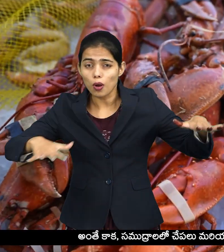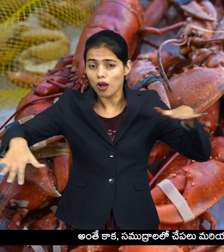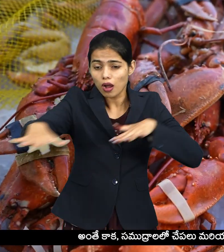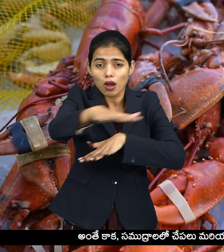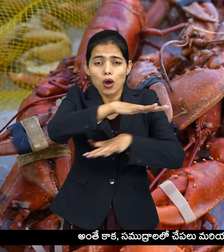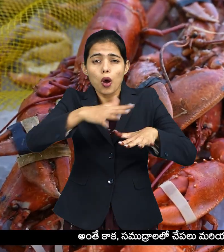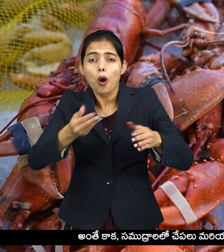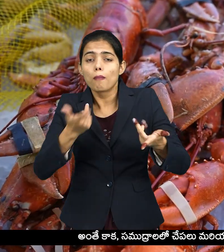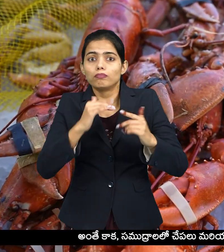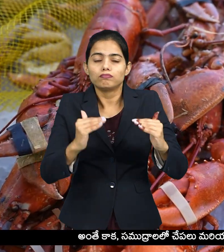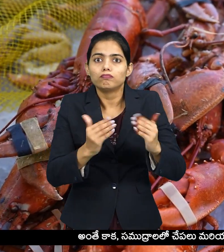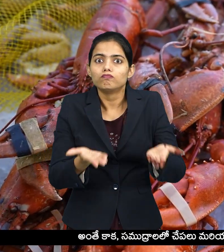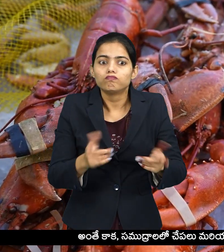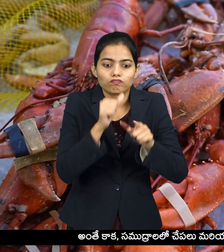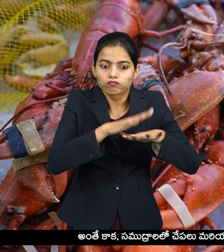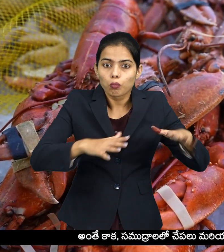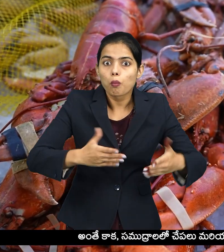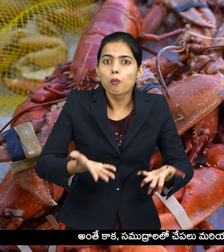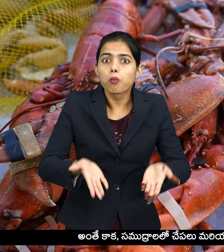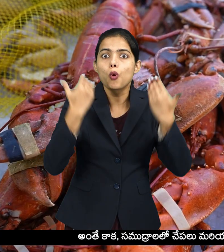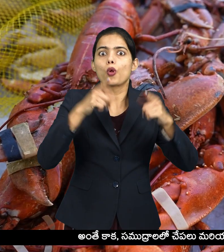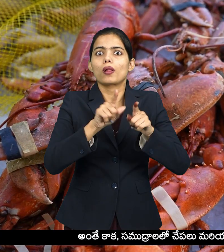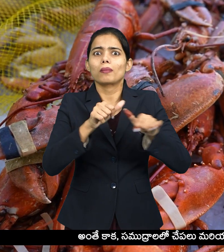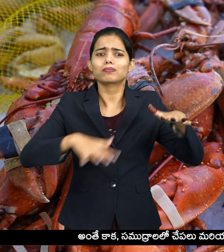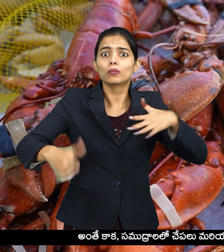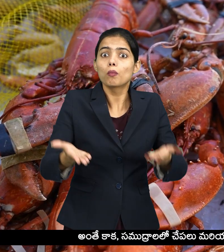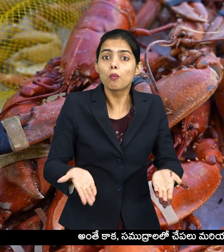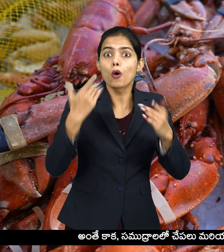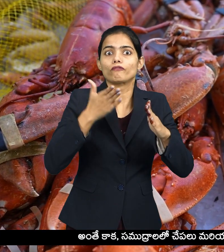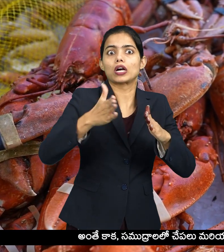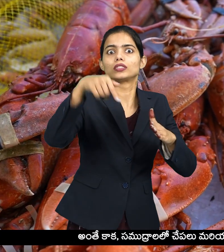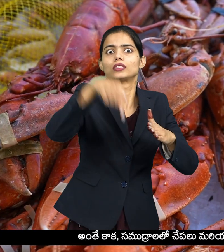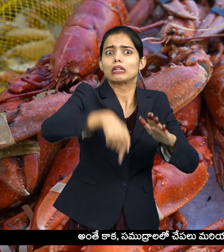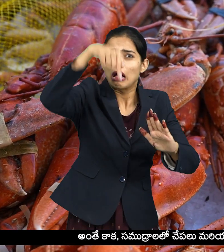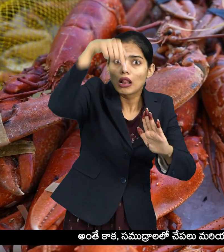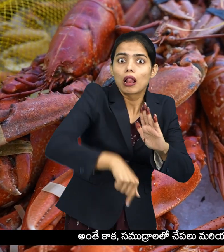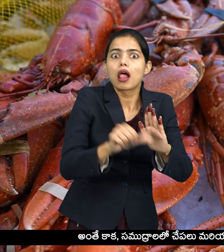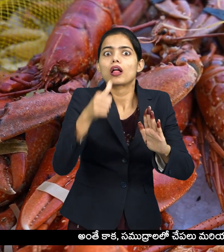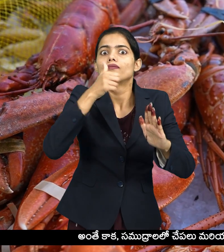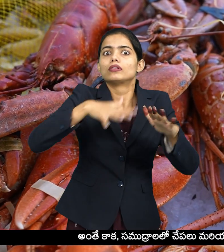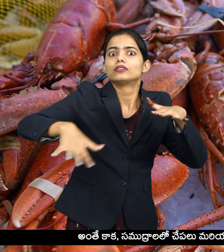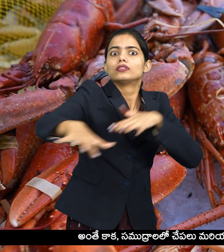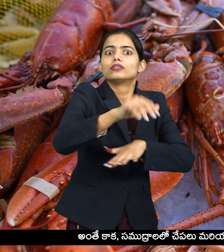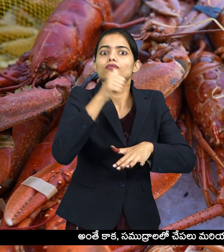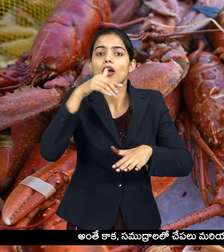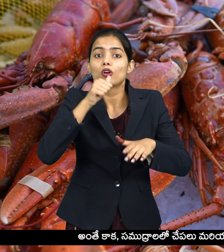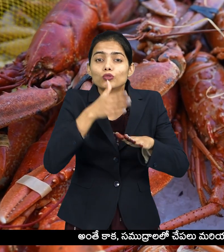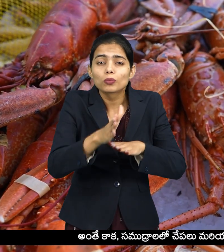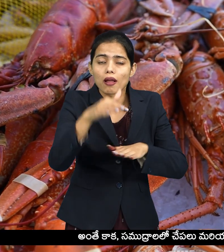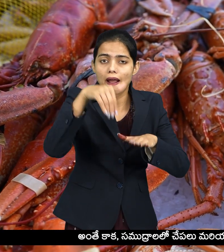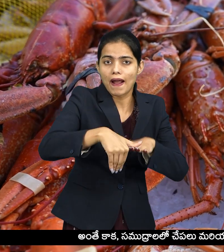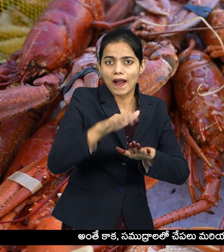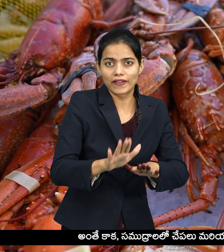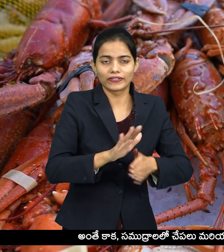అంతేకాక సముద్రాలలో చేపలు మరియు ఇతర సముద్ర ఆహారాలు పుష్కలంగా ఉన్నాయి.